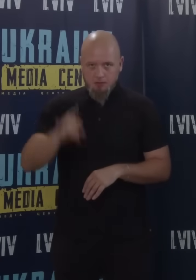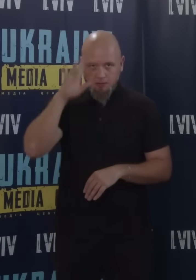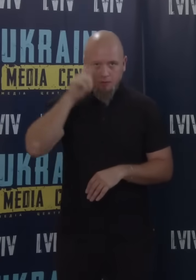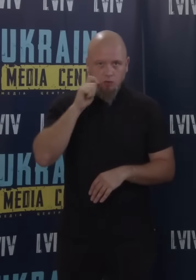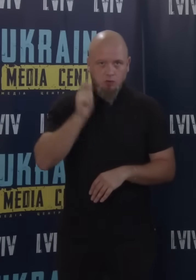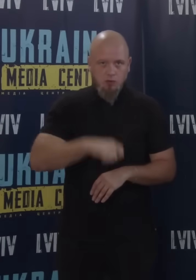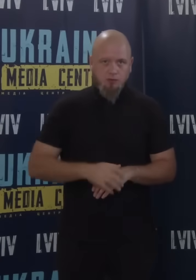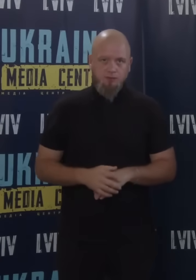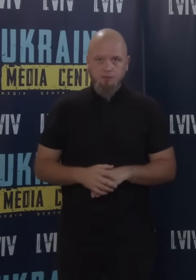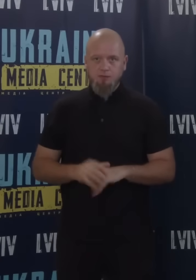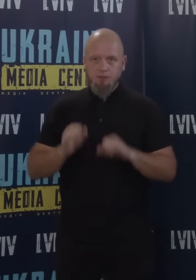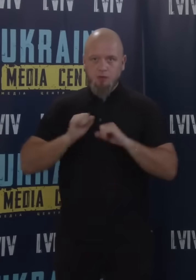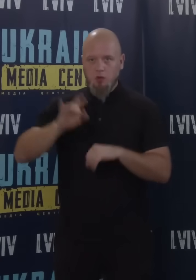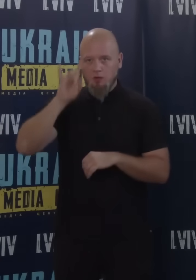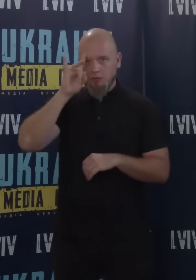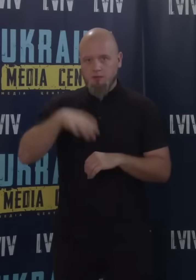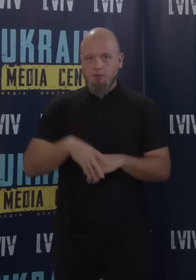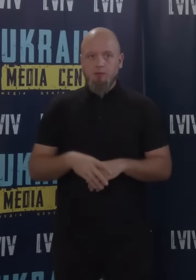Слава Україні!